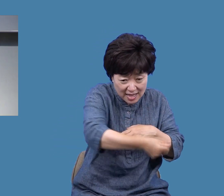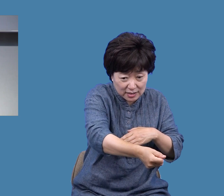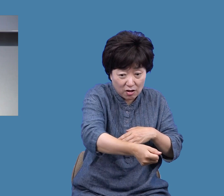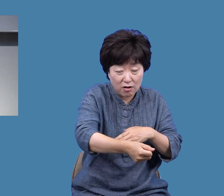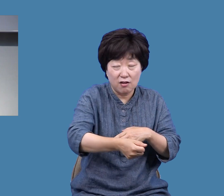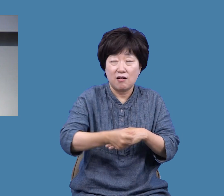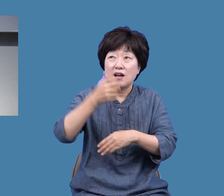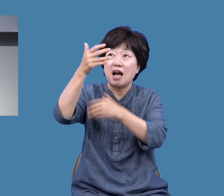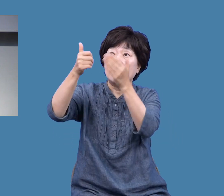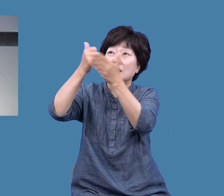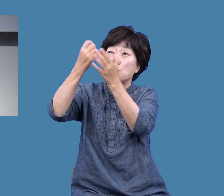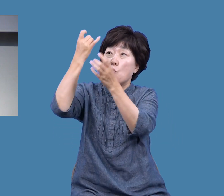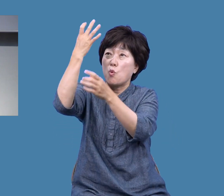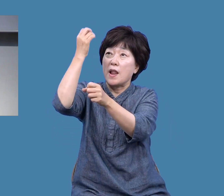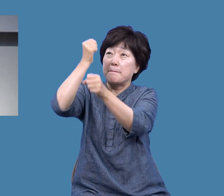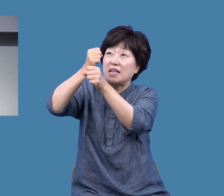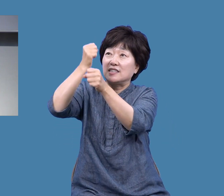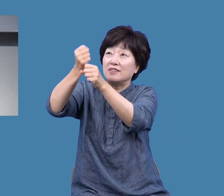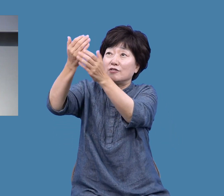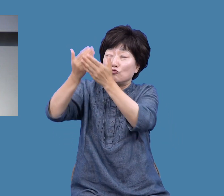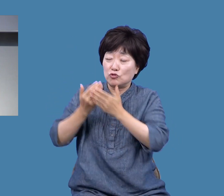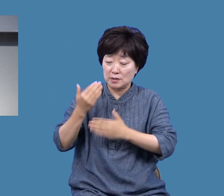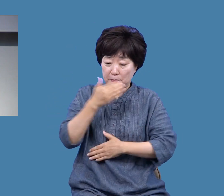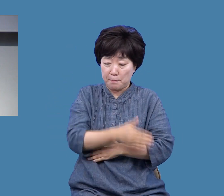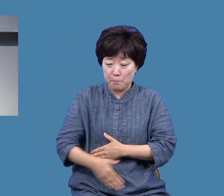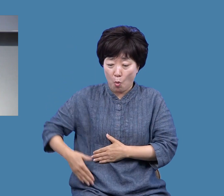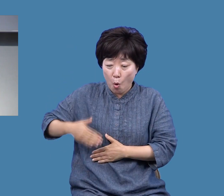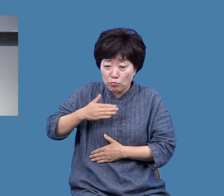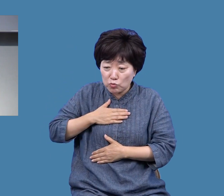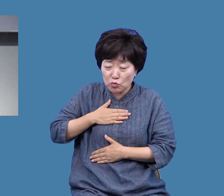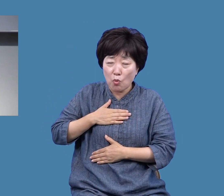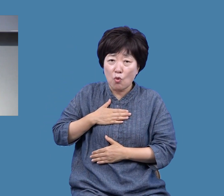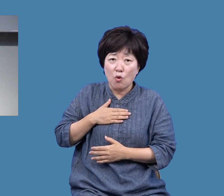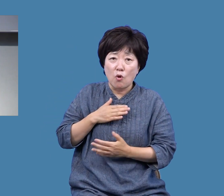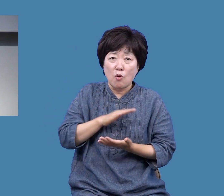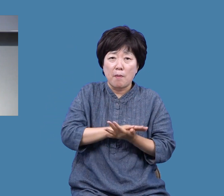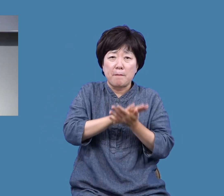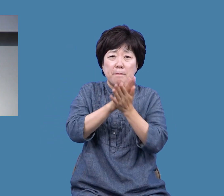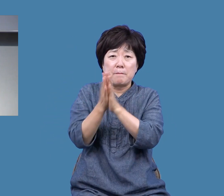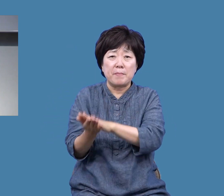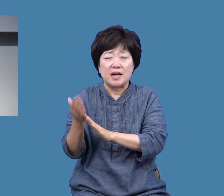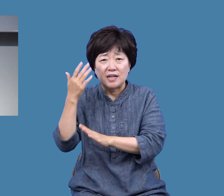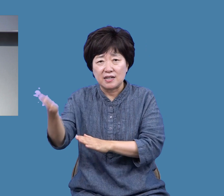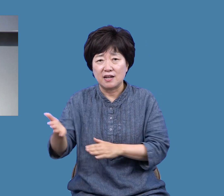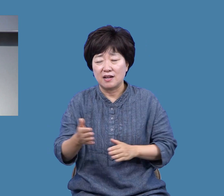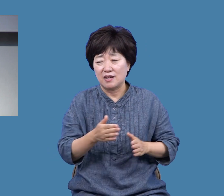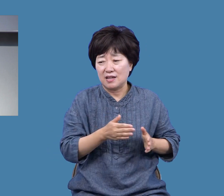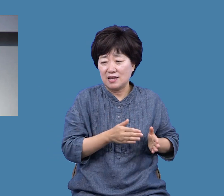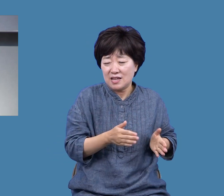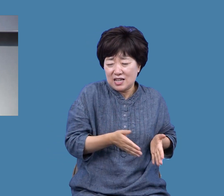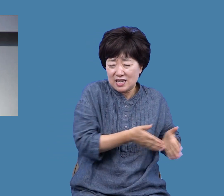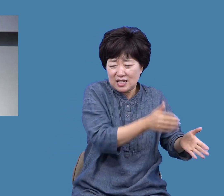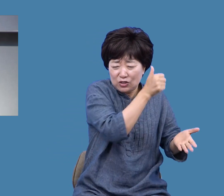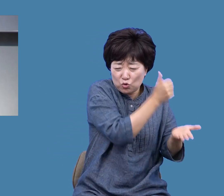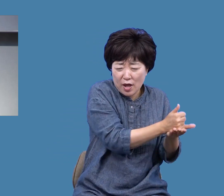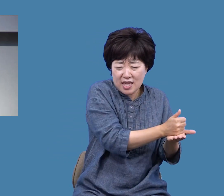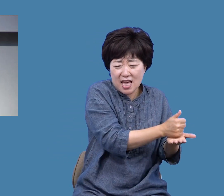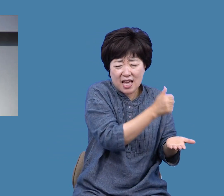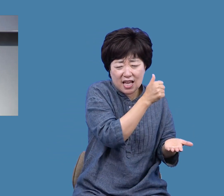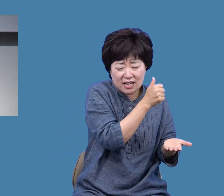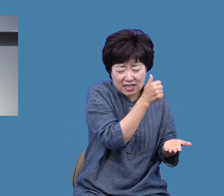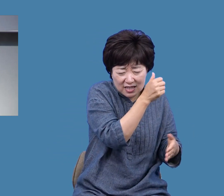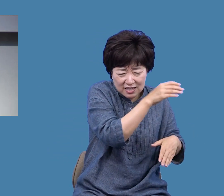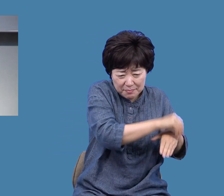그 본능으로 점점점 가까워질 건가? 어떻게 우리가 죄에 길들여진, 죄의 맛에 길들여진